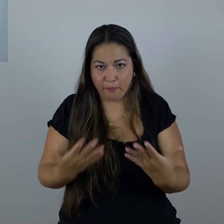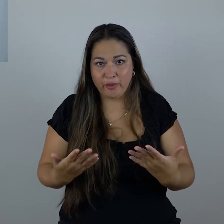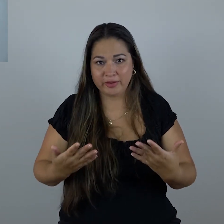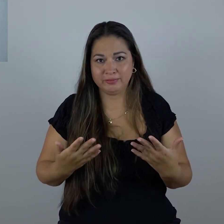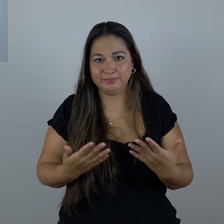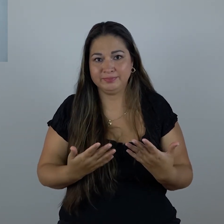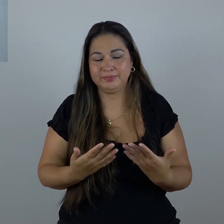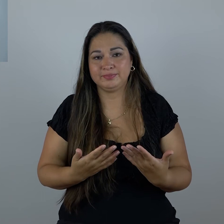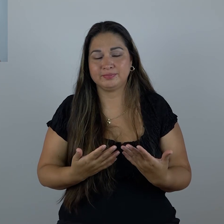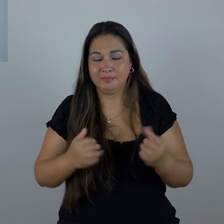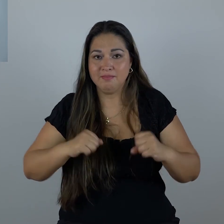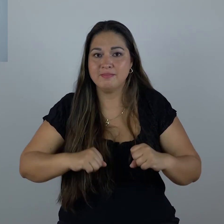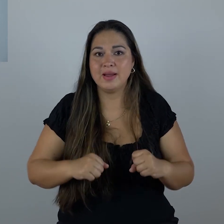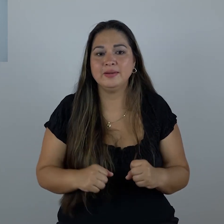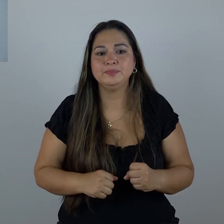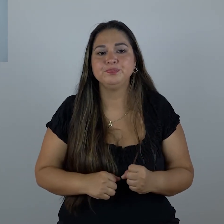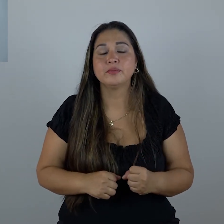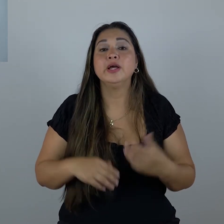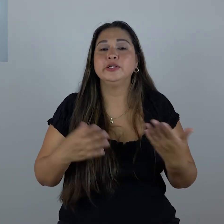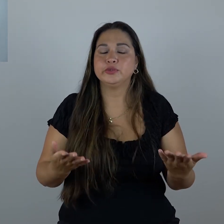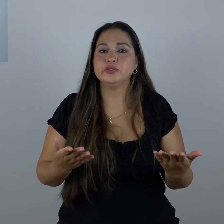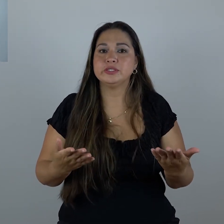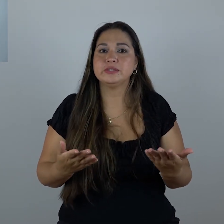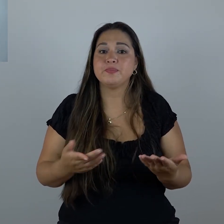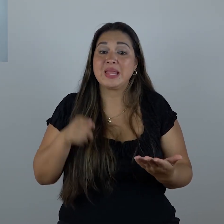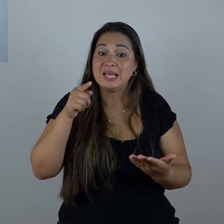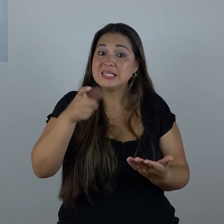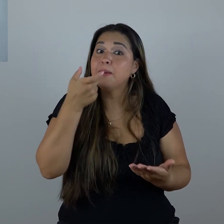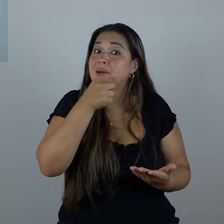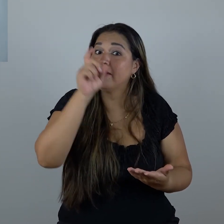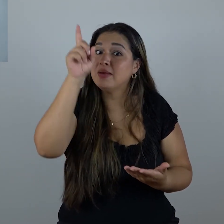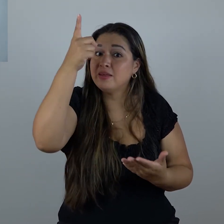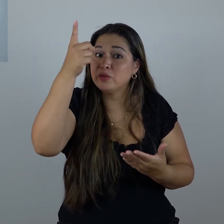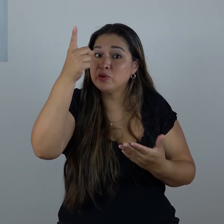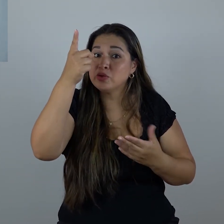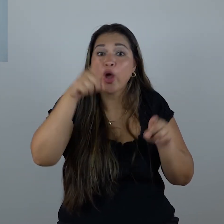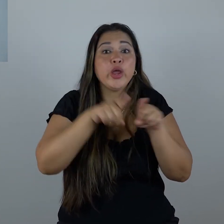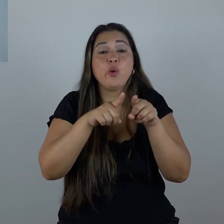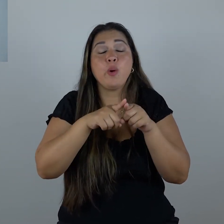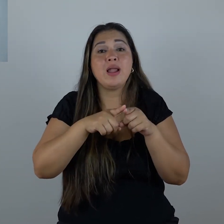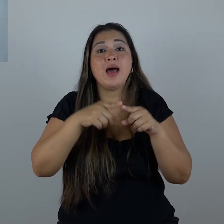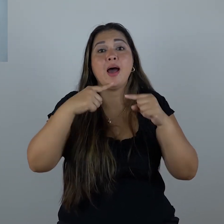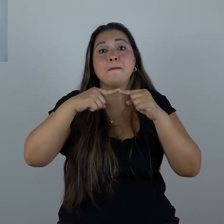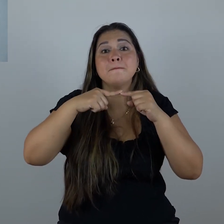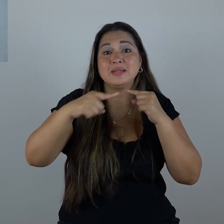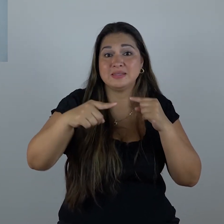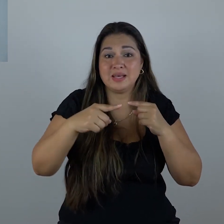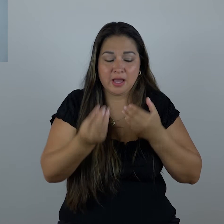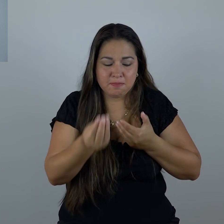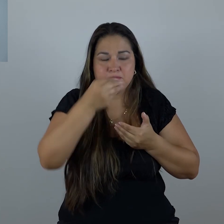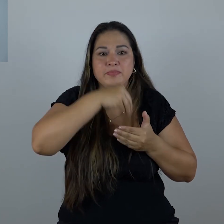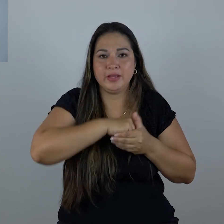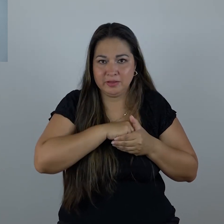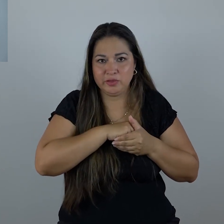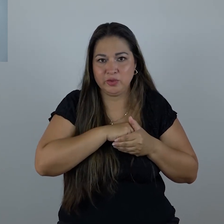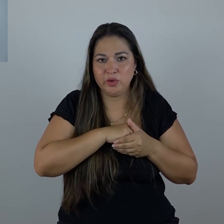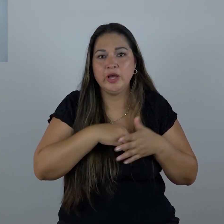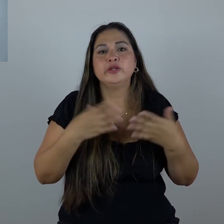es lógicamente esa palabra sembrada en nosotros, es fe, obviamente, pero de los primeros frutos